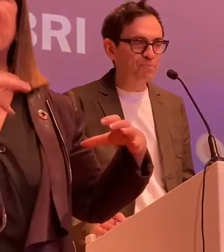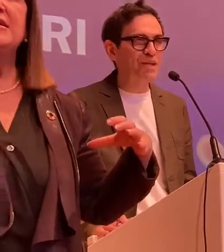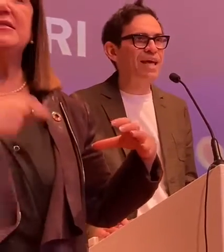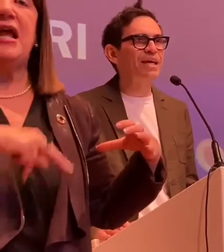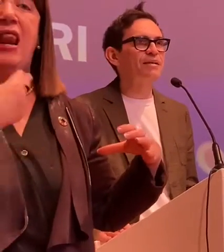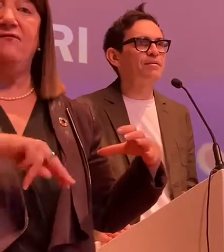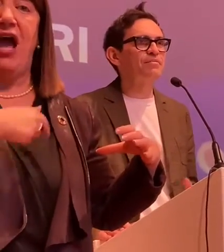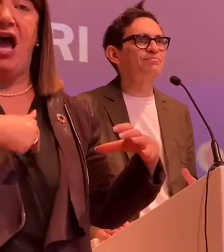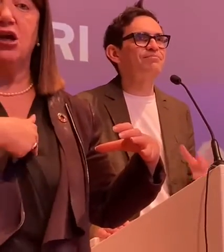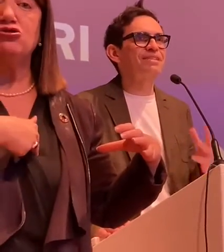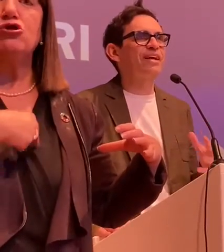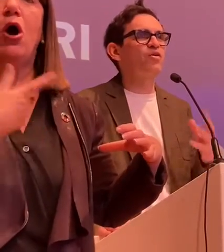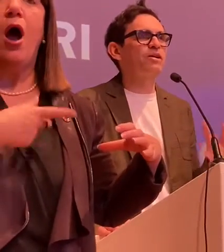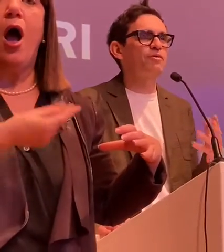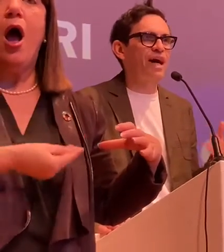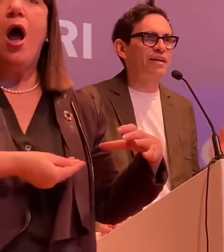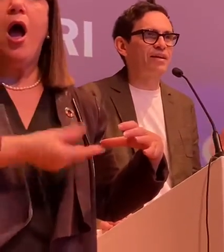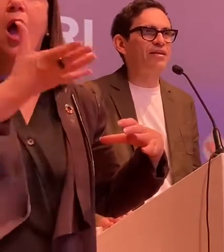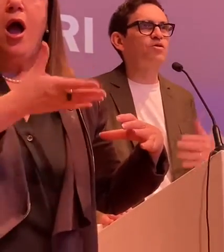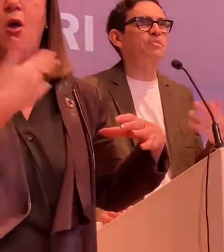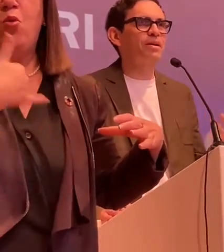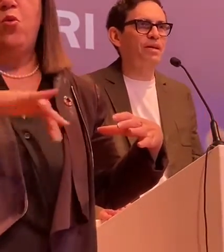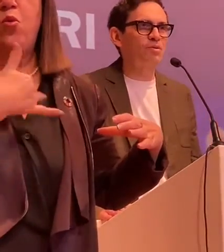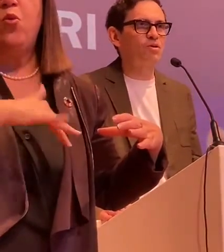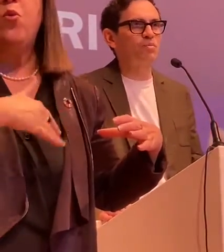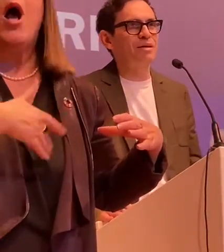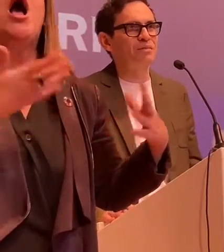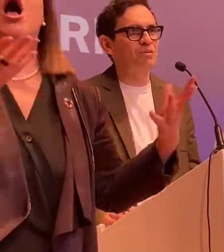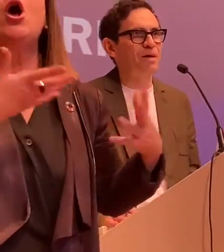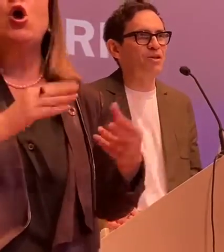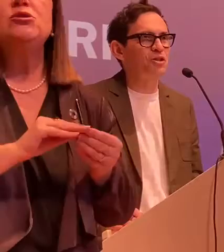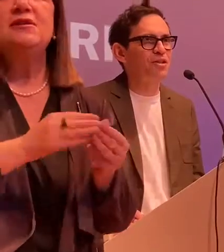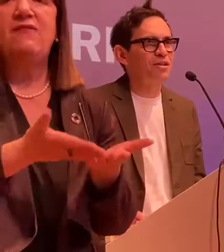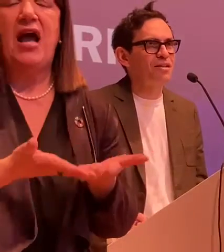edizione. E che cosa fare? Di cosa parliamo